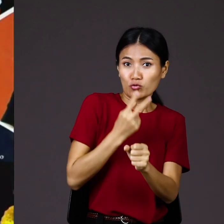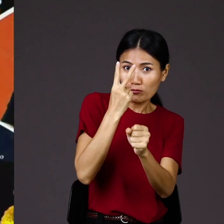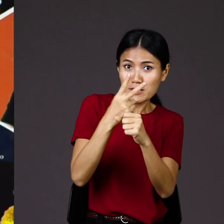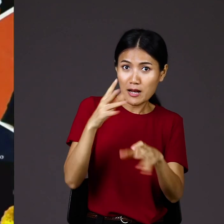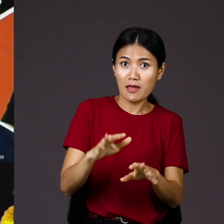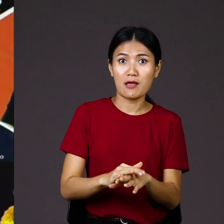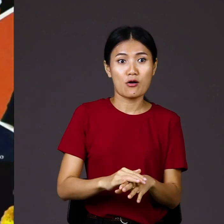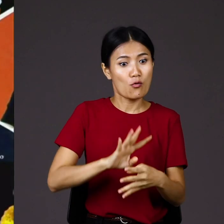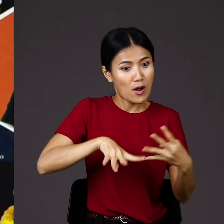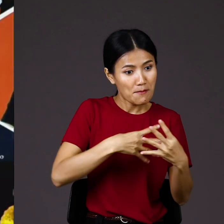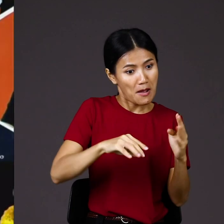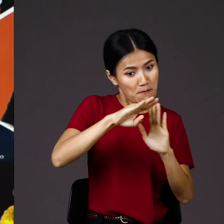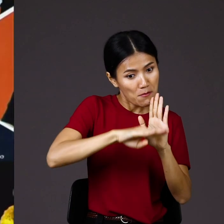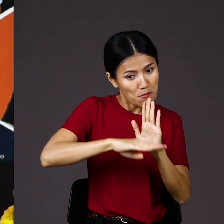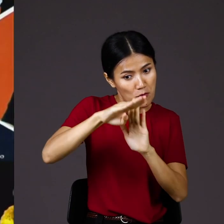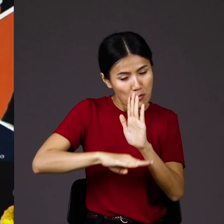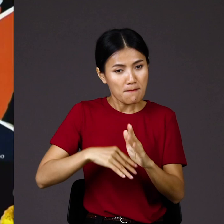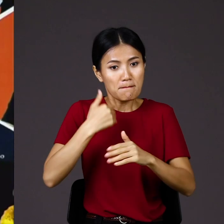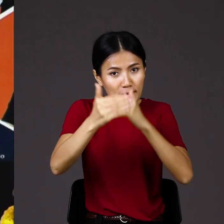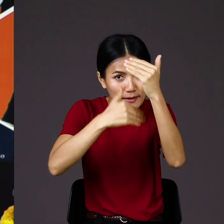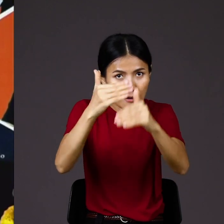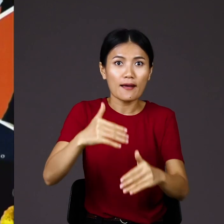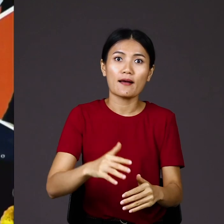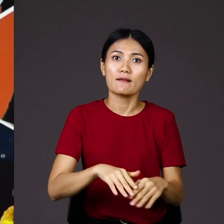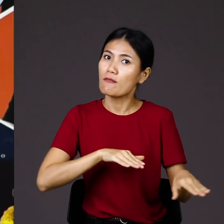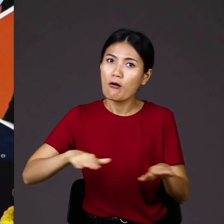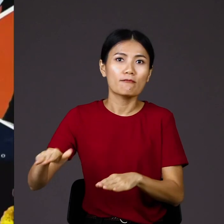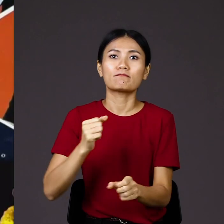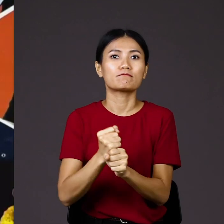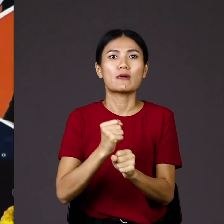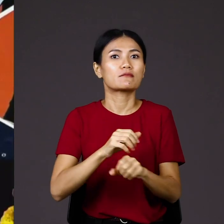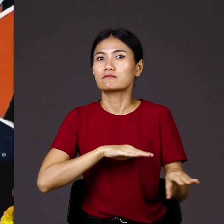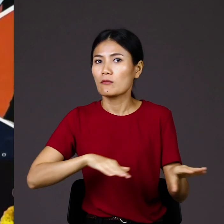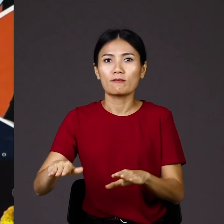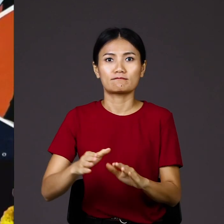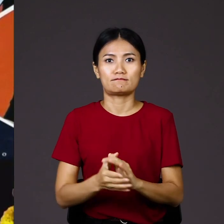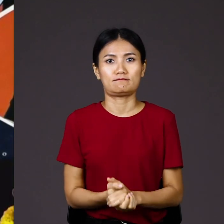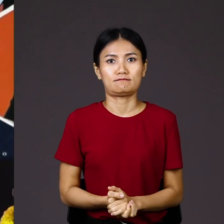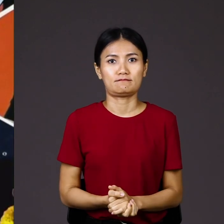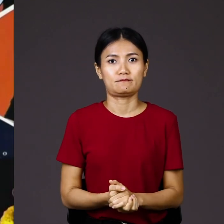วันเลือกตั้งมานานแล้วพร้อมทำงานทันที